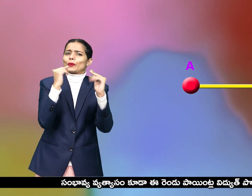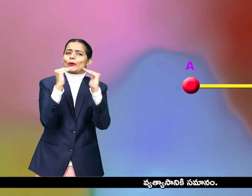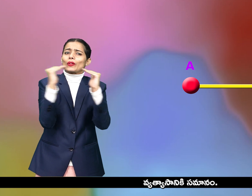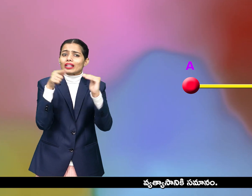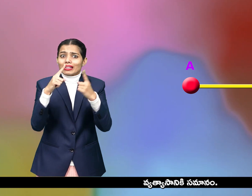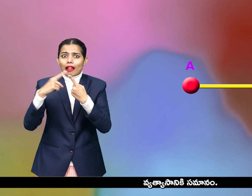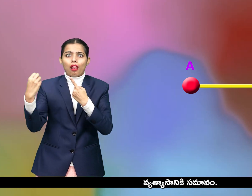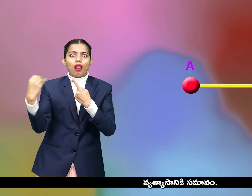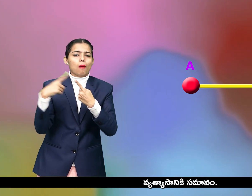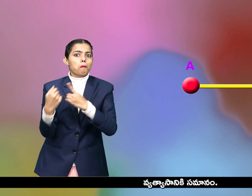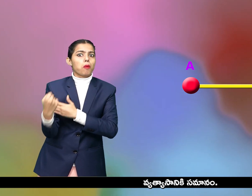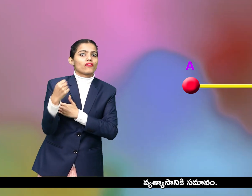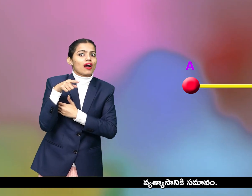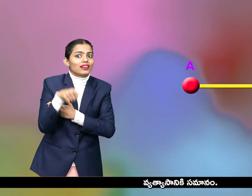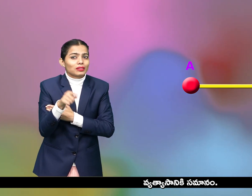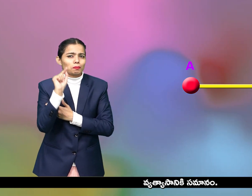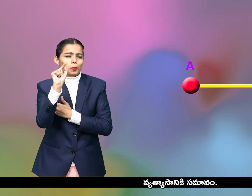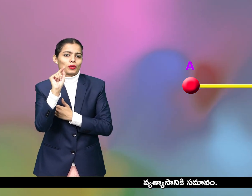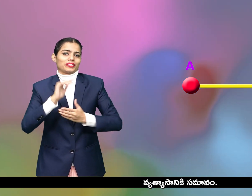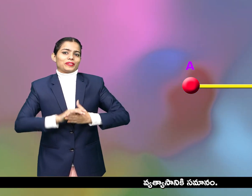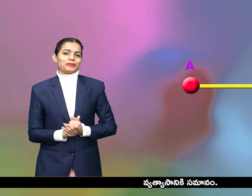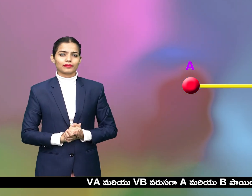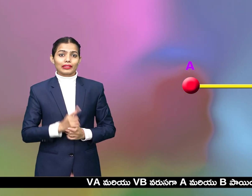పొటెన్షియల్లోని వ్యత్యాసానికి సమానం.